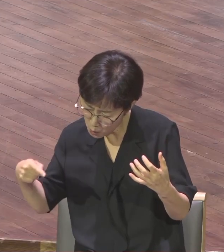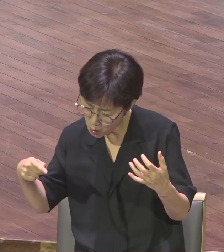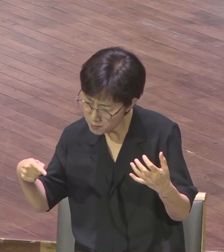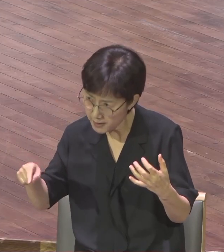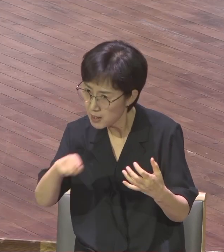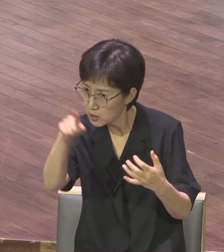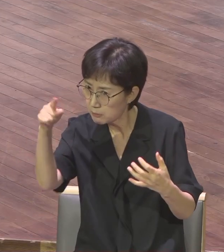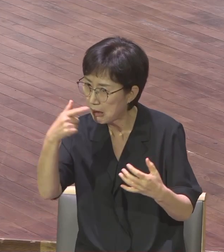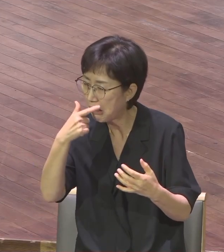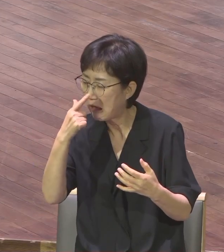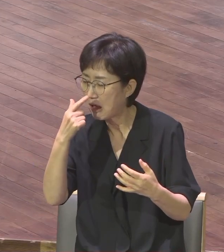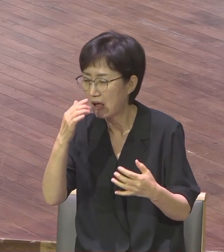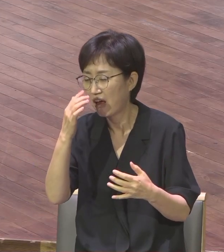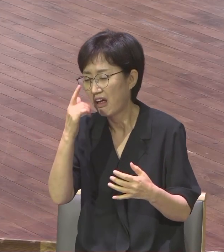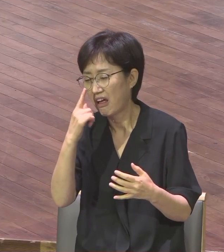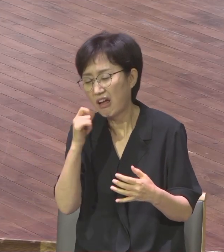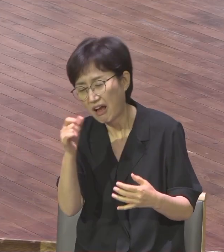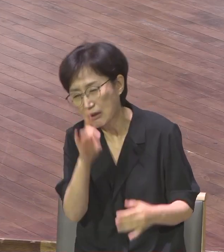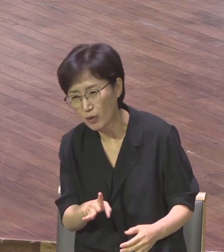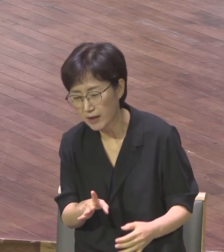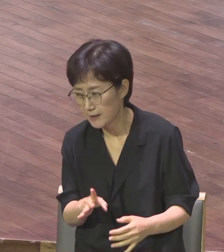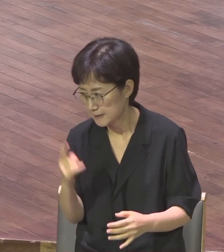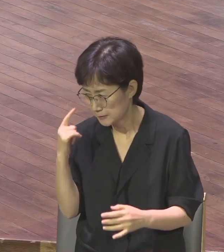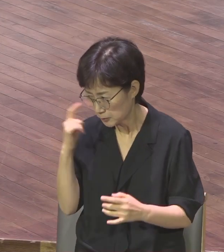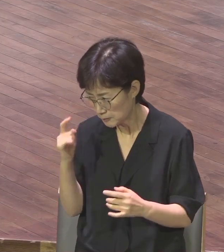정신 바짝 차리게 찔러라